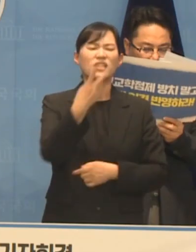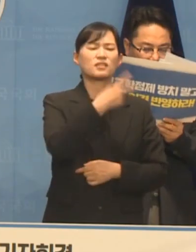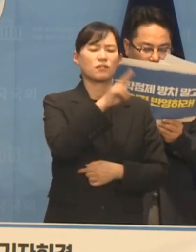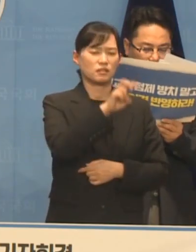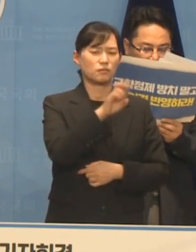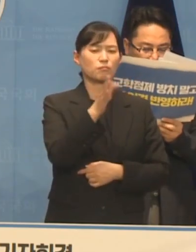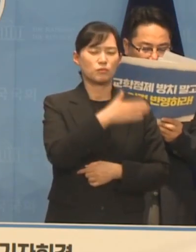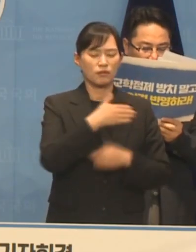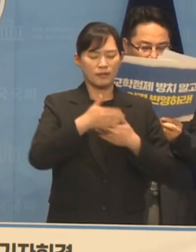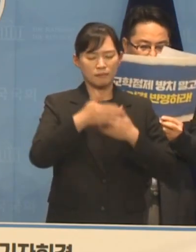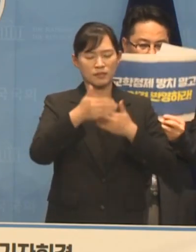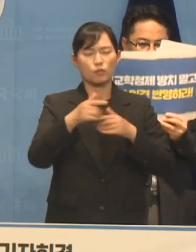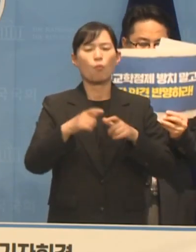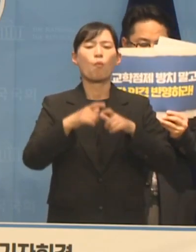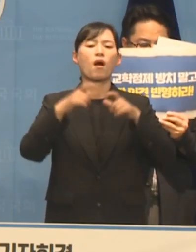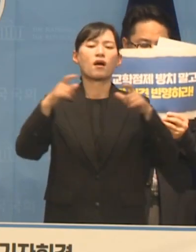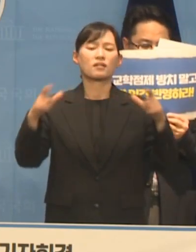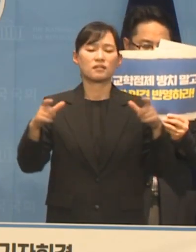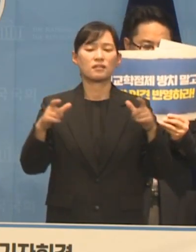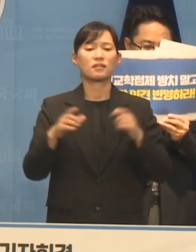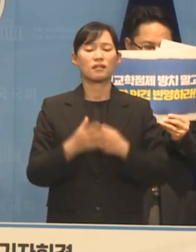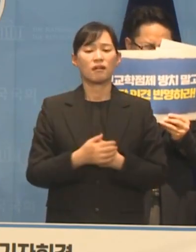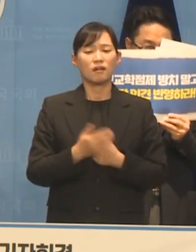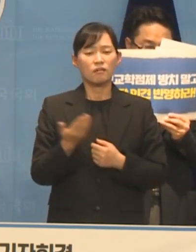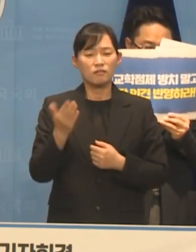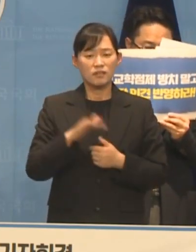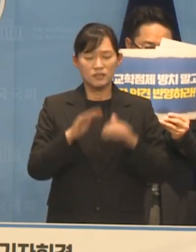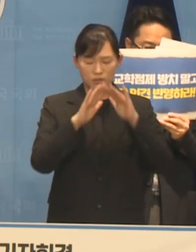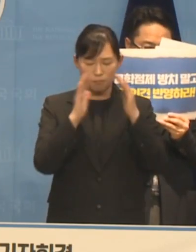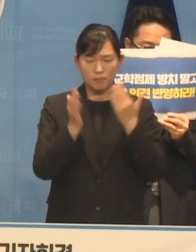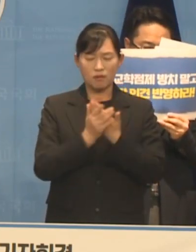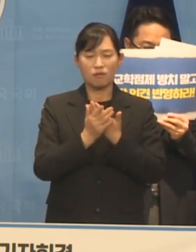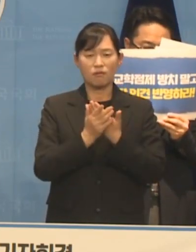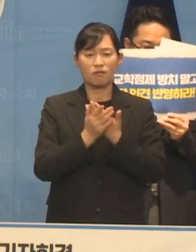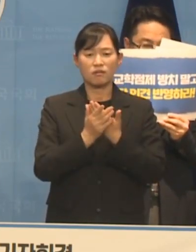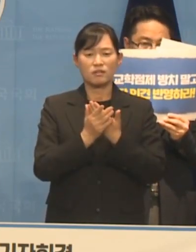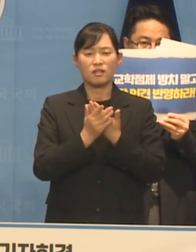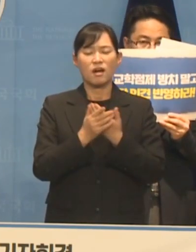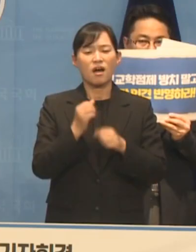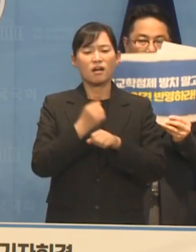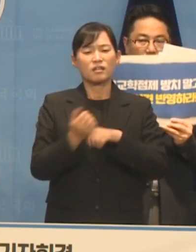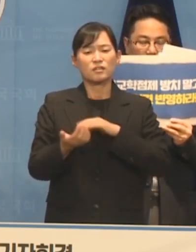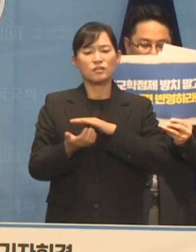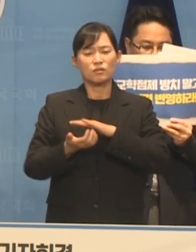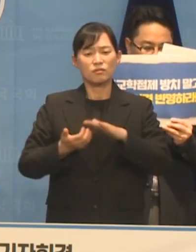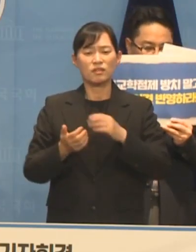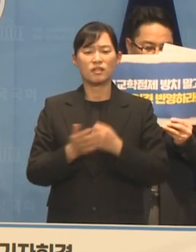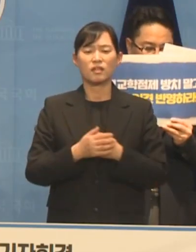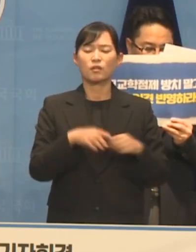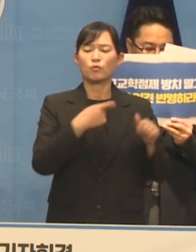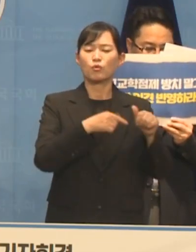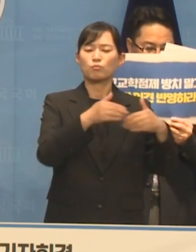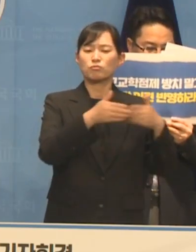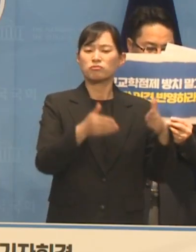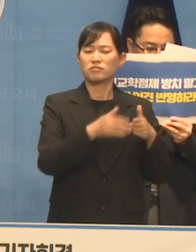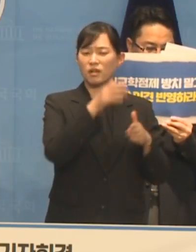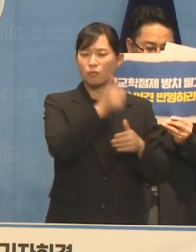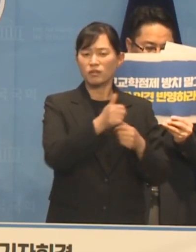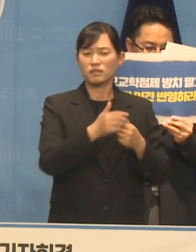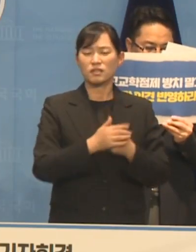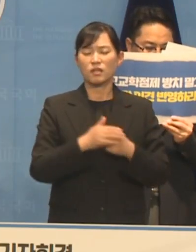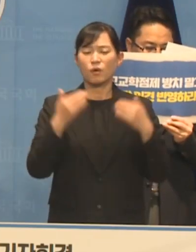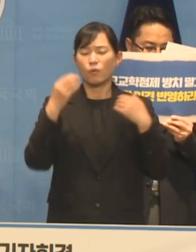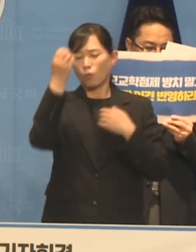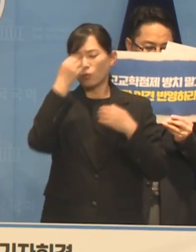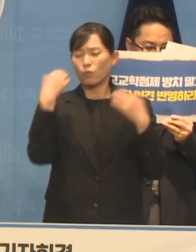2022년도부터는 단계적 확대 도입 기간이었는데 전면 도입 전 이 3년을 이주호 교육부 장관은